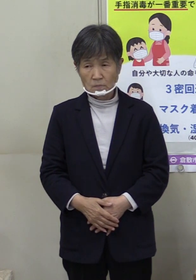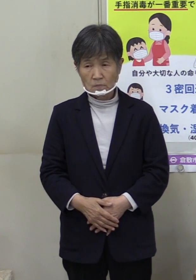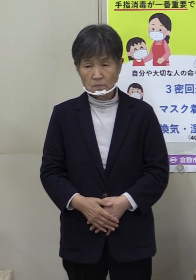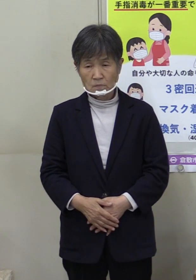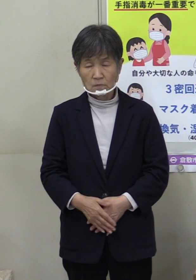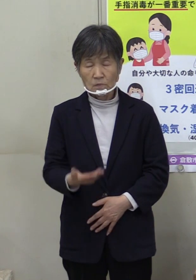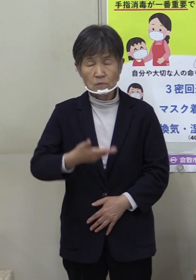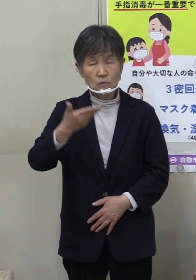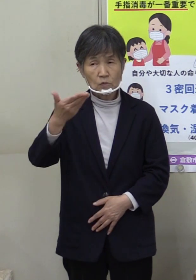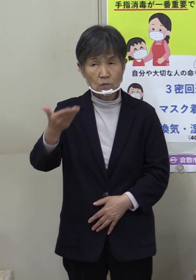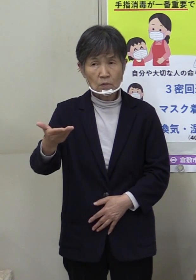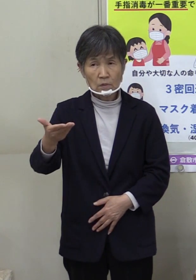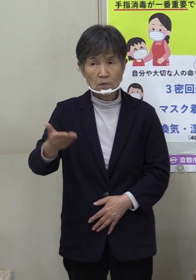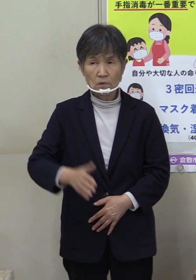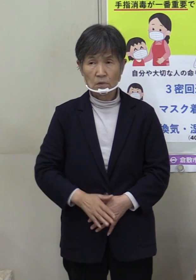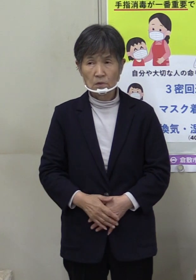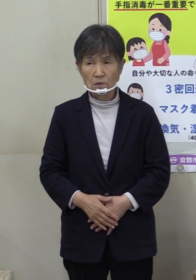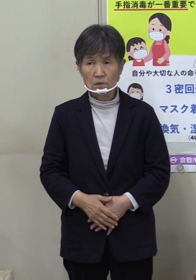次に